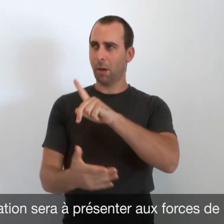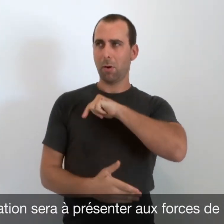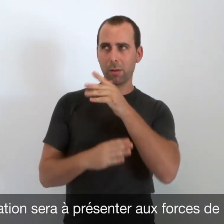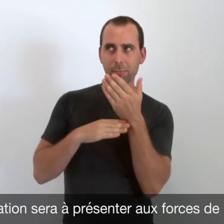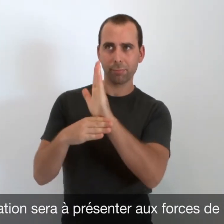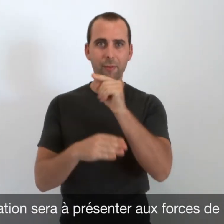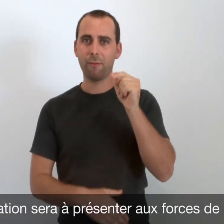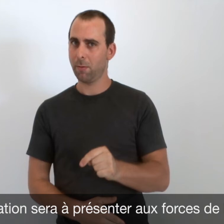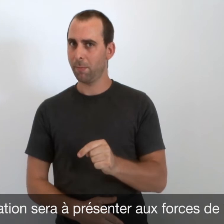de l'ordre.